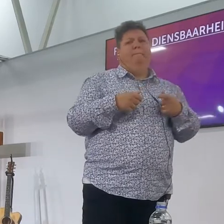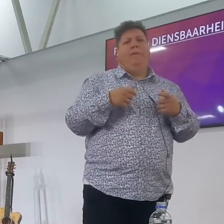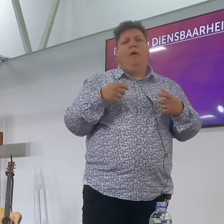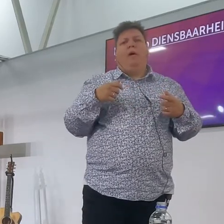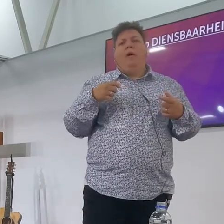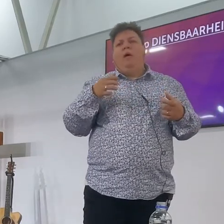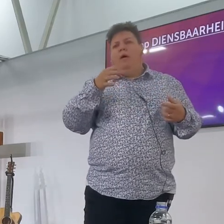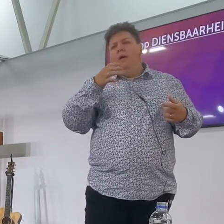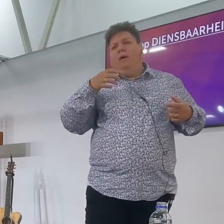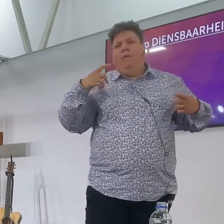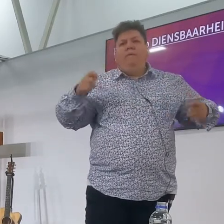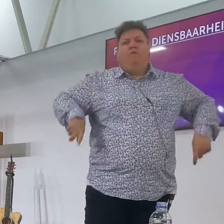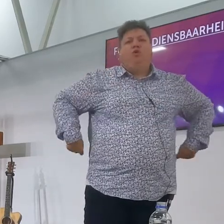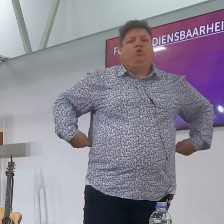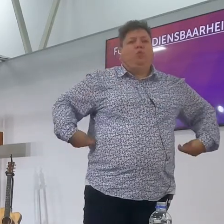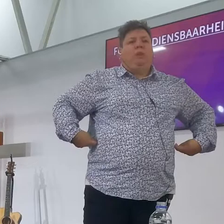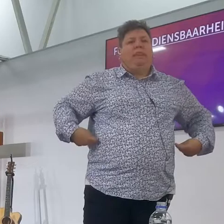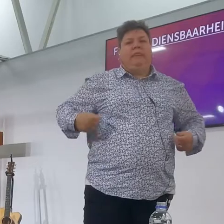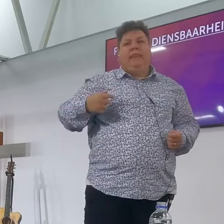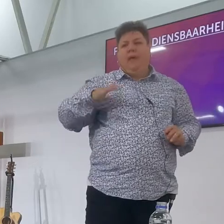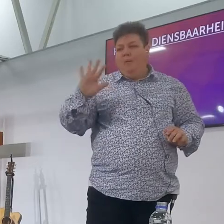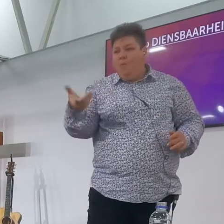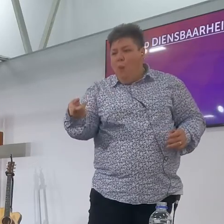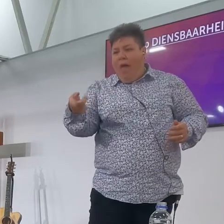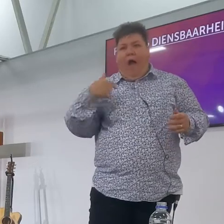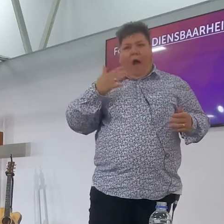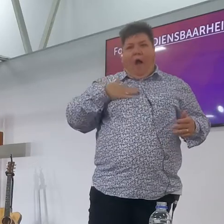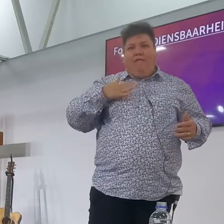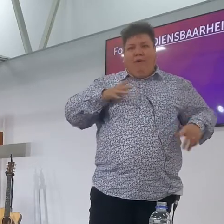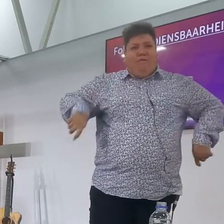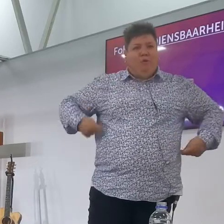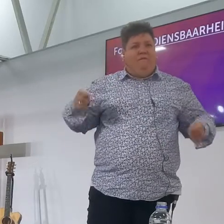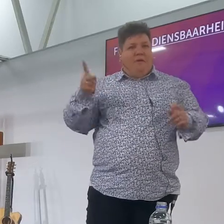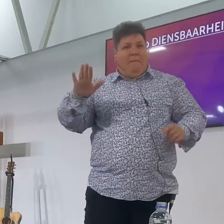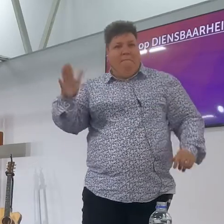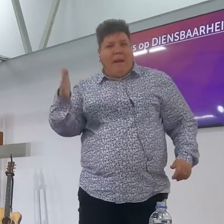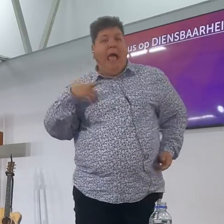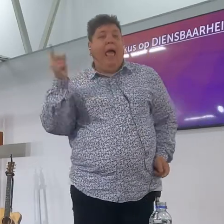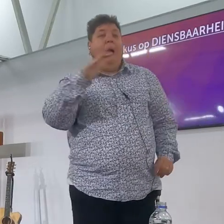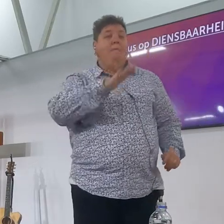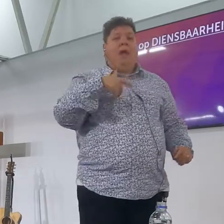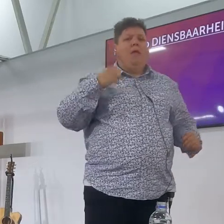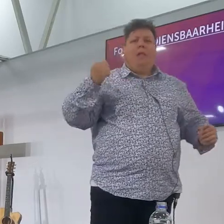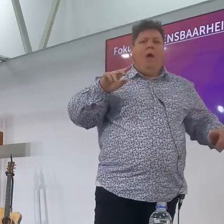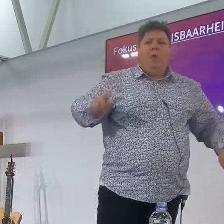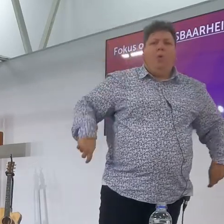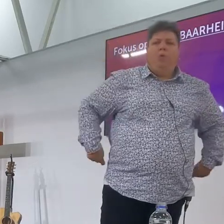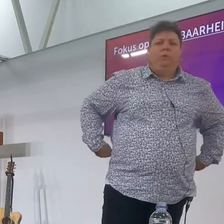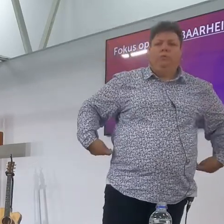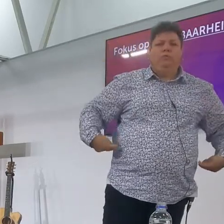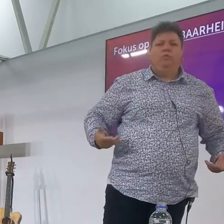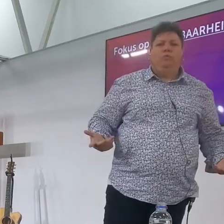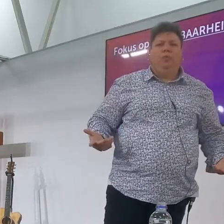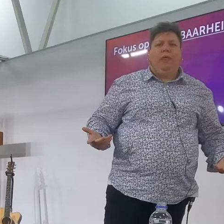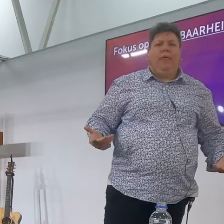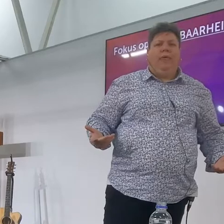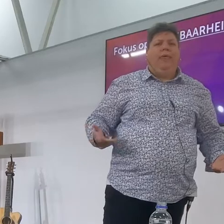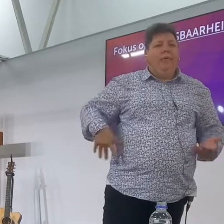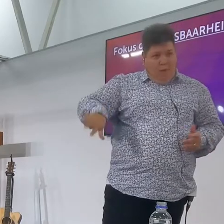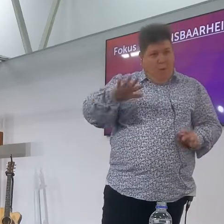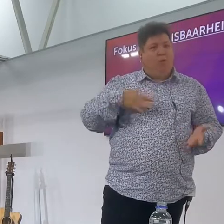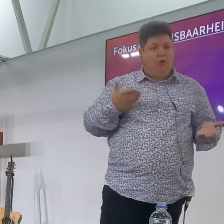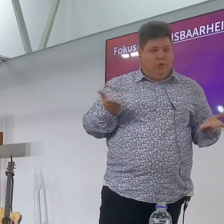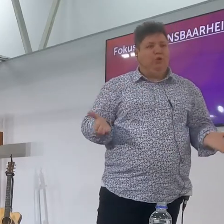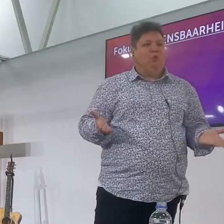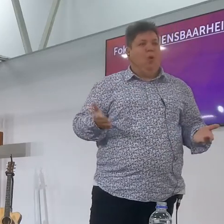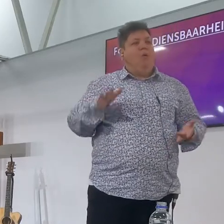doen dit? Is ek die enigste ene? As ek kyk, sê, oh, dit is so mooi ding hierdie, ek moet hom koop, ek moet hom hê. Nog geen naam in my box, ek hoop ek kan hom enig gebruik. En dis wat ons baie